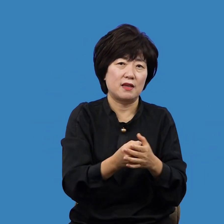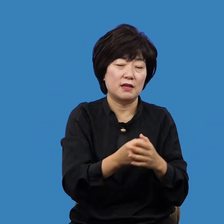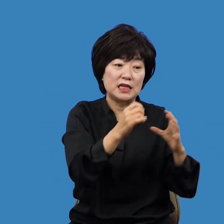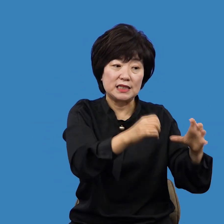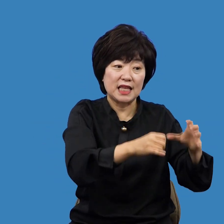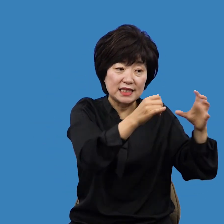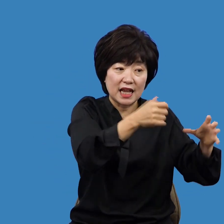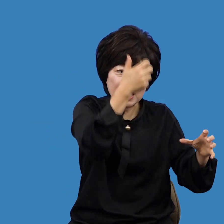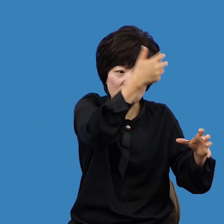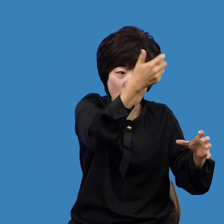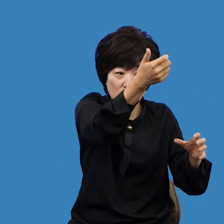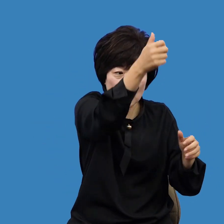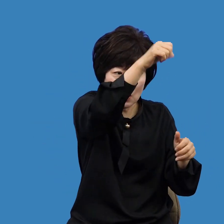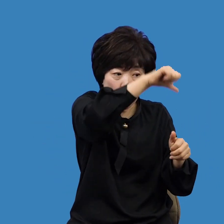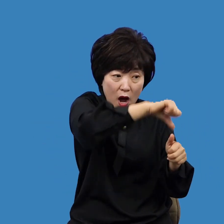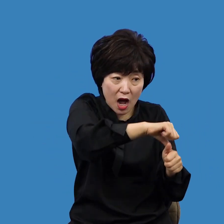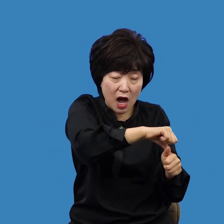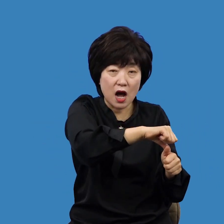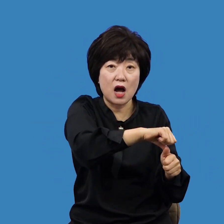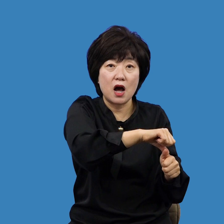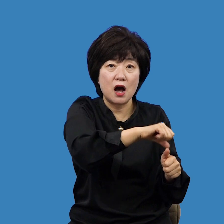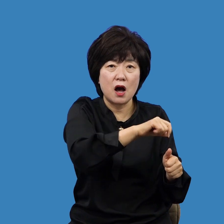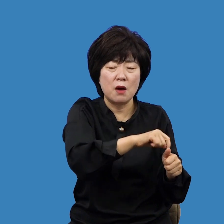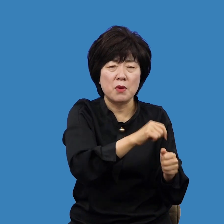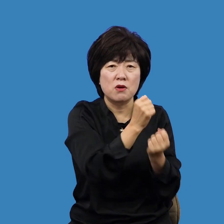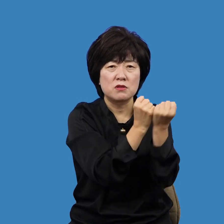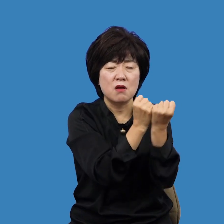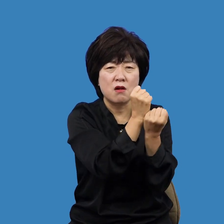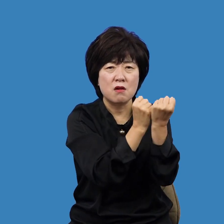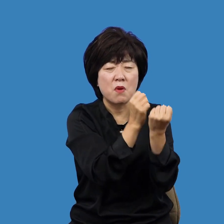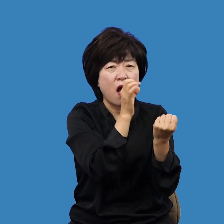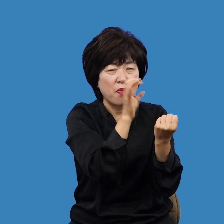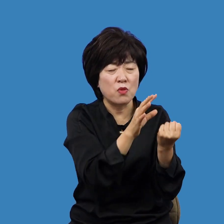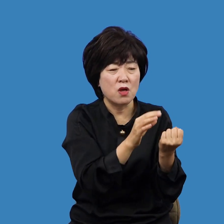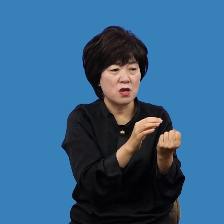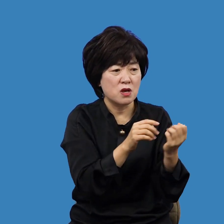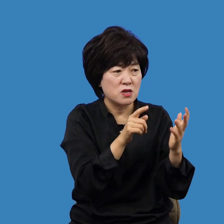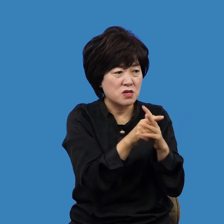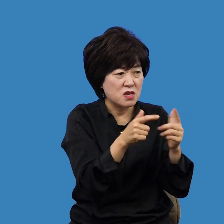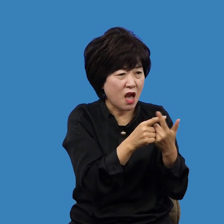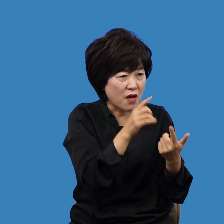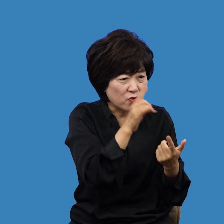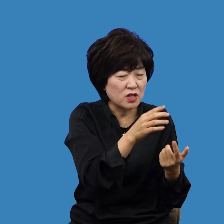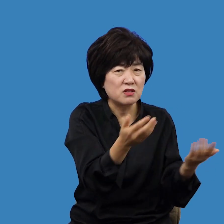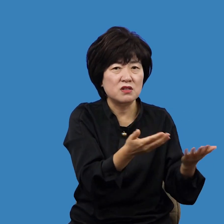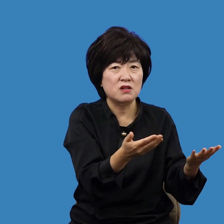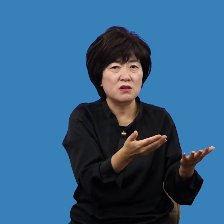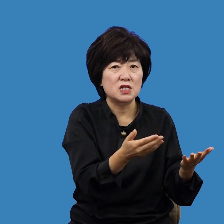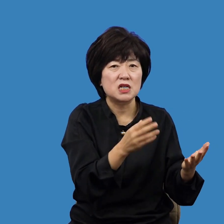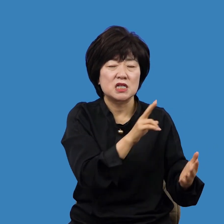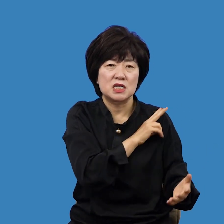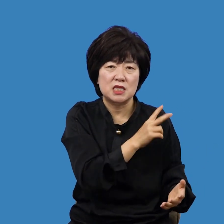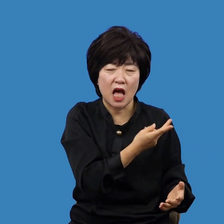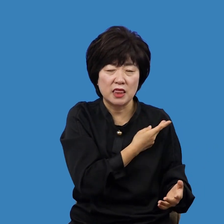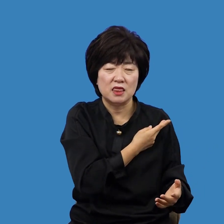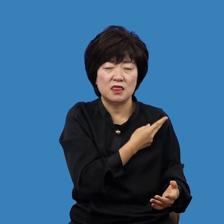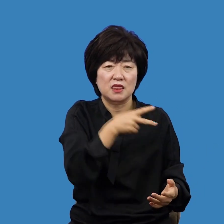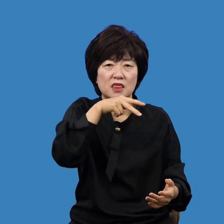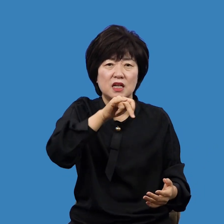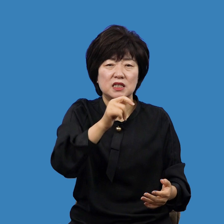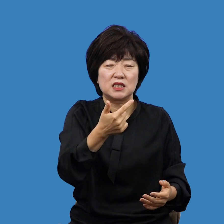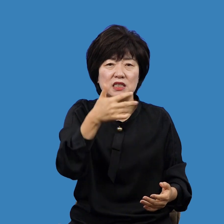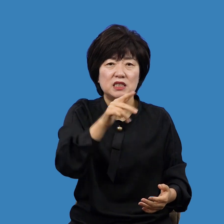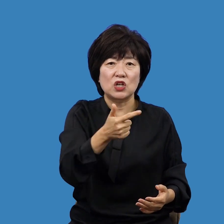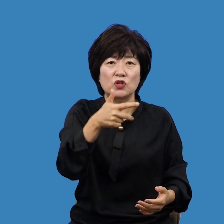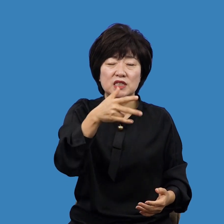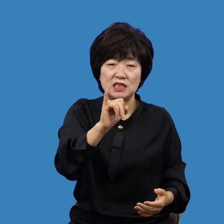영이 임하잖아요. 그러면은 설명할 수 없는 일들을 해요. 이해할 수 없는 일, 대표적인 게 뭐예요? 이단, 신천지. 이거